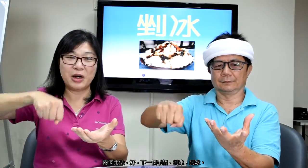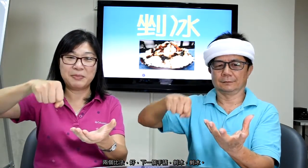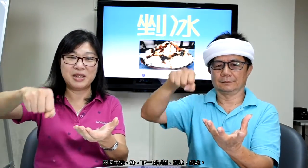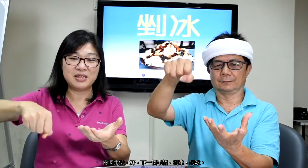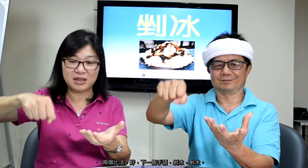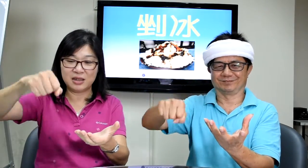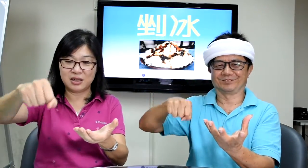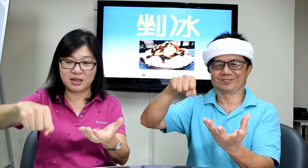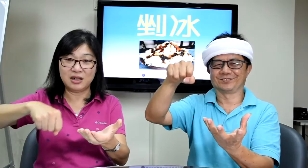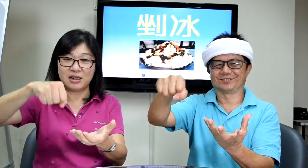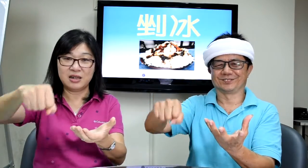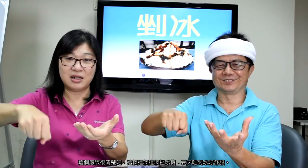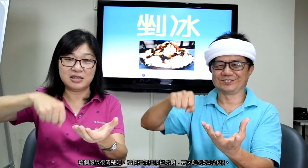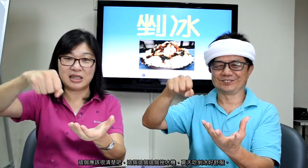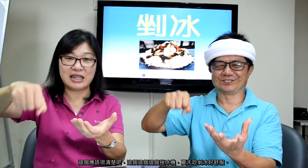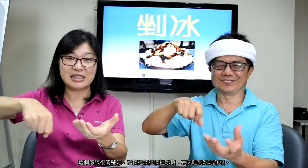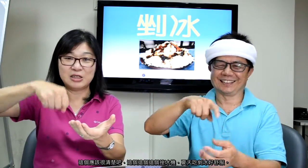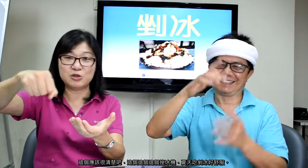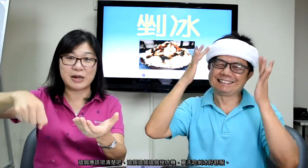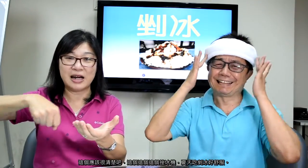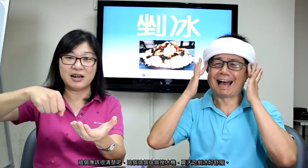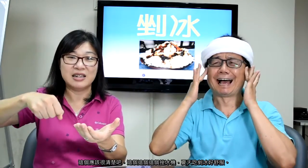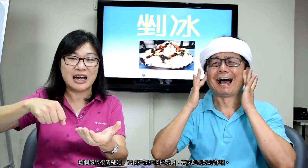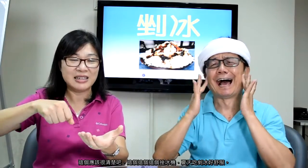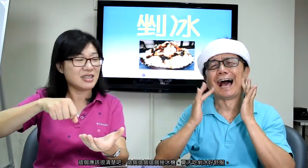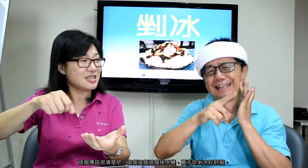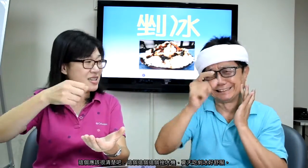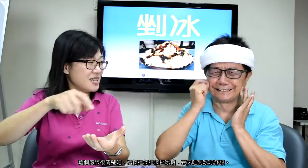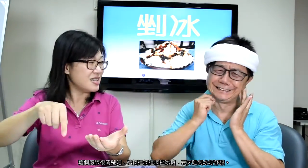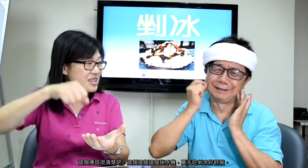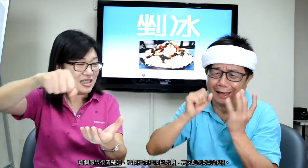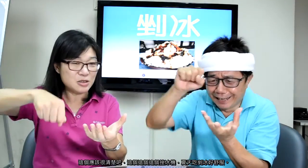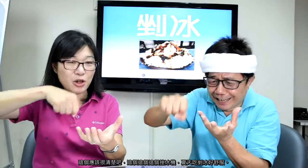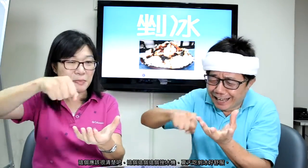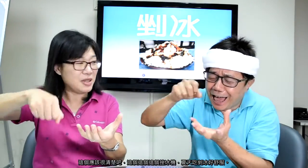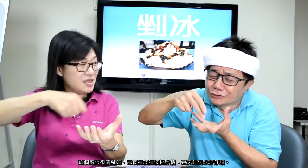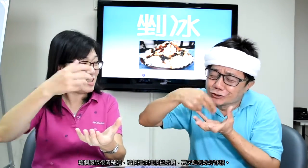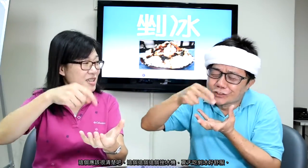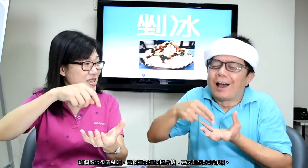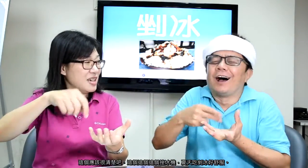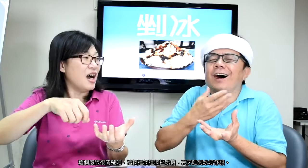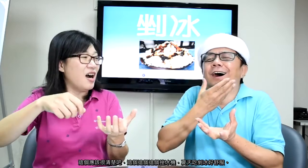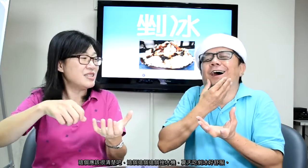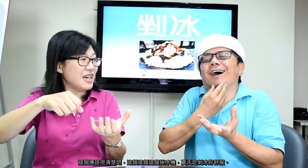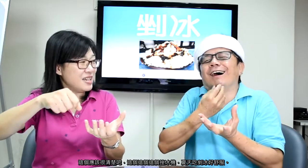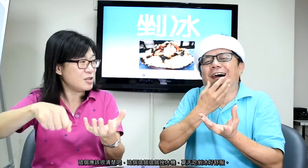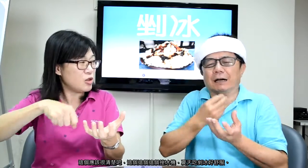串冰，这个应该很清楚吧？哈，哎，这个串冰机，哦，夏天吃串